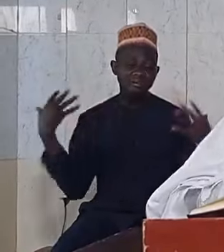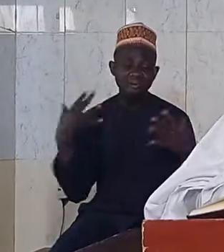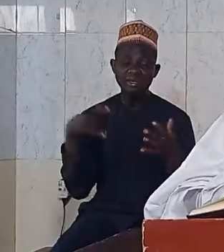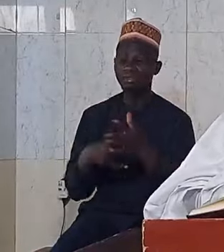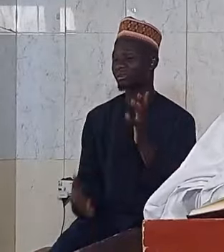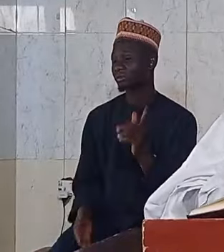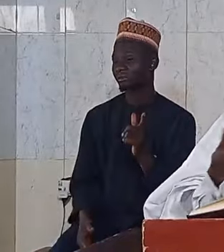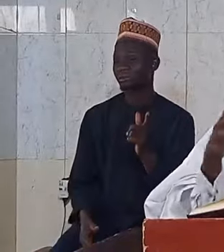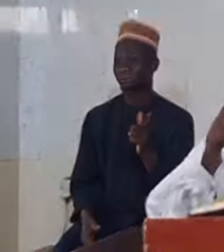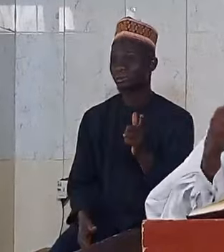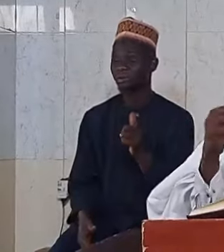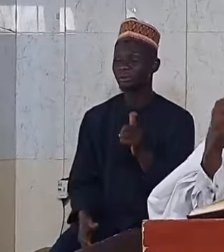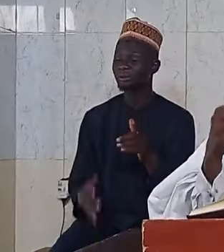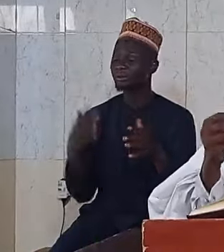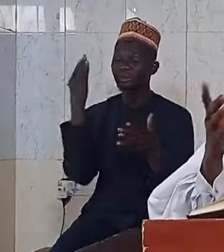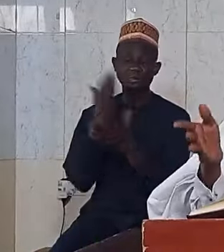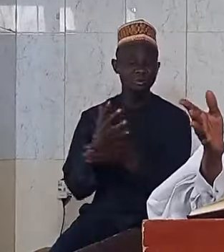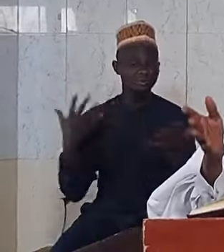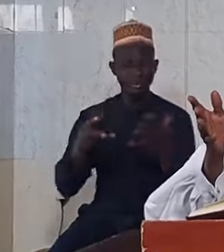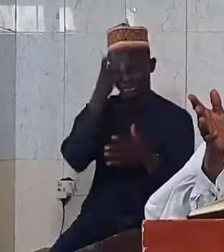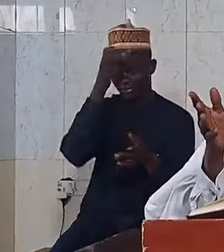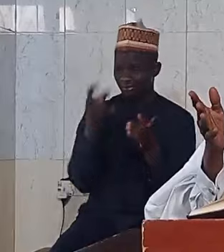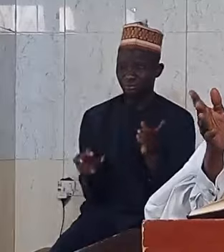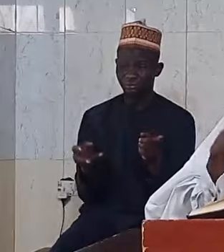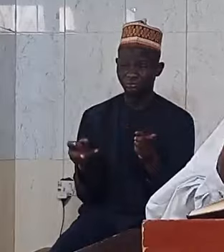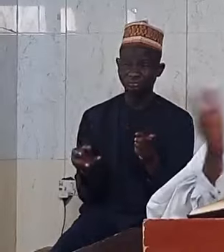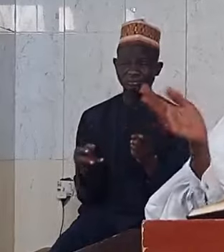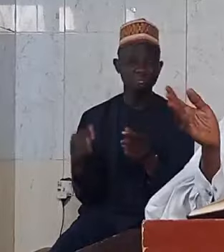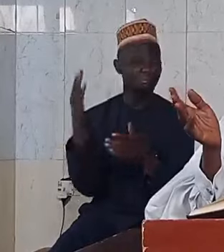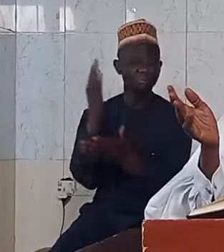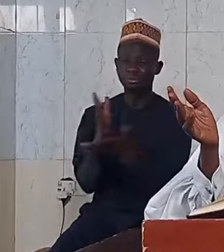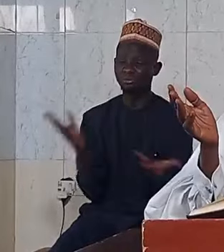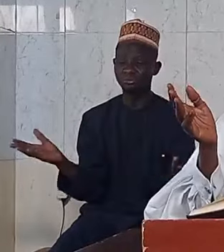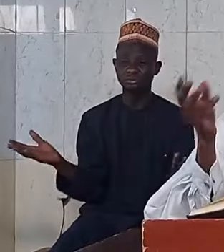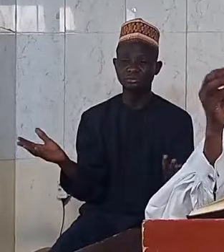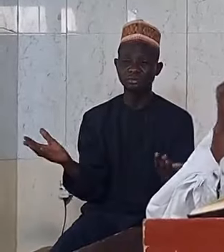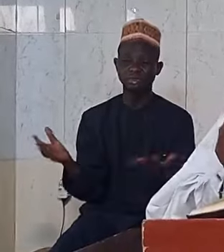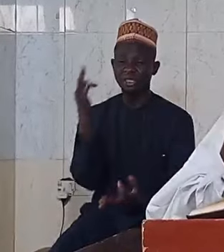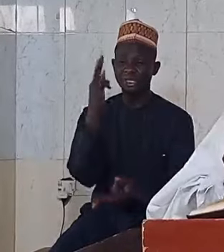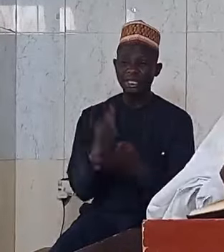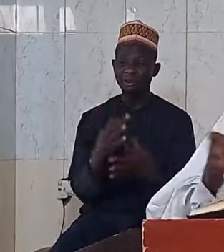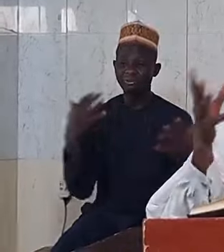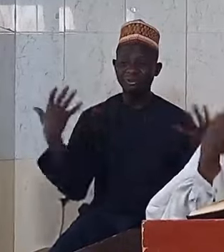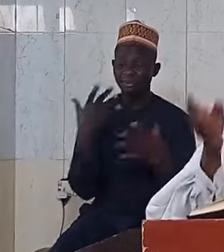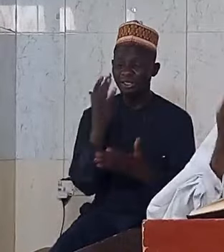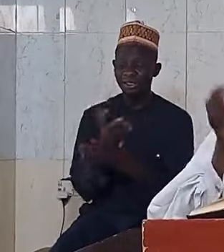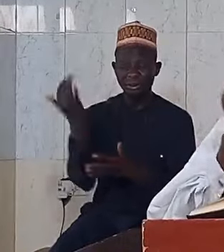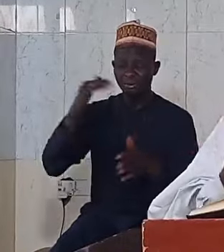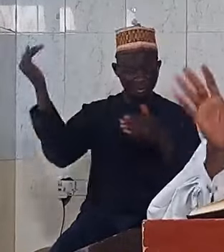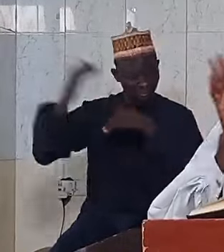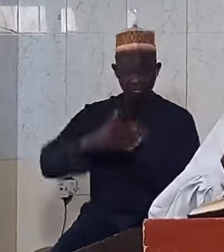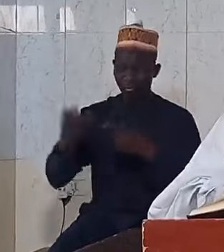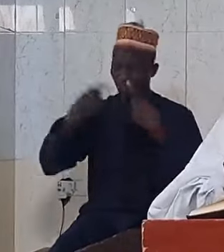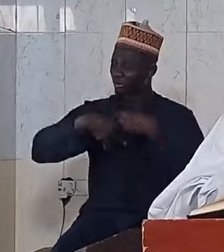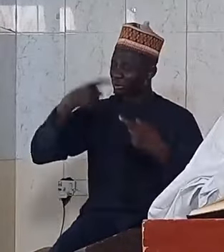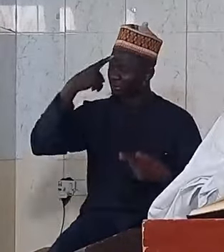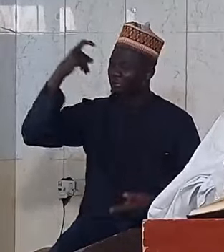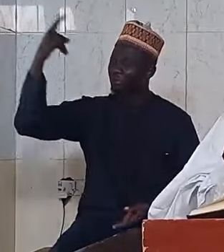abubuwan ne dan uwa ku daina tsoron shaydanin ne a daina in kana tsoron su to za su ta zuwa maka a